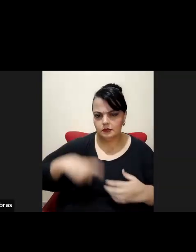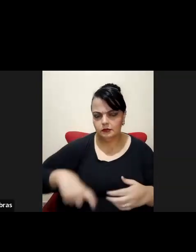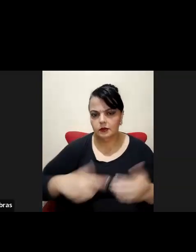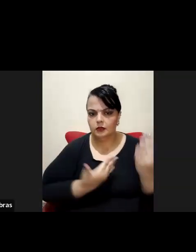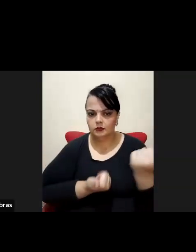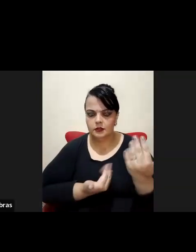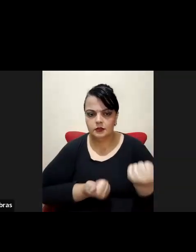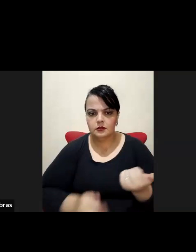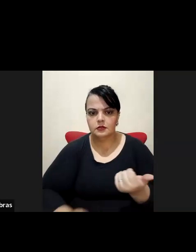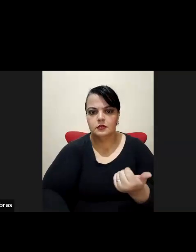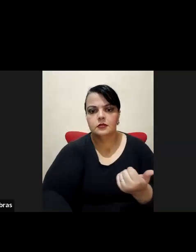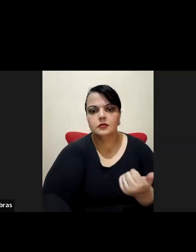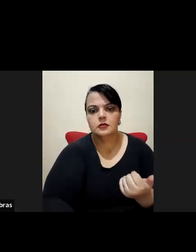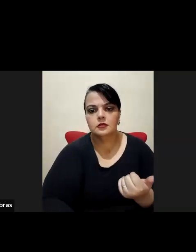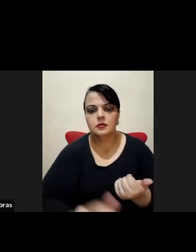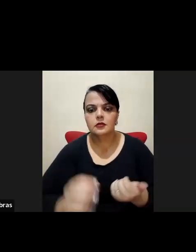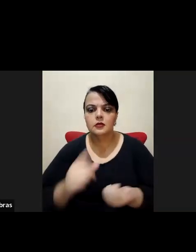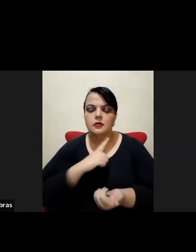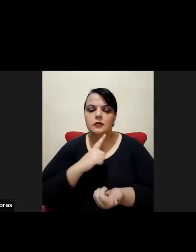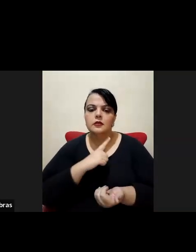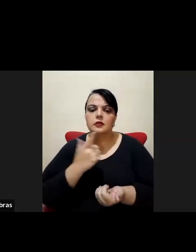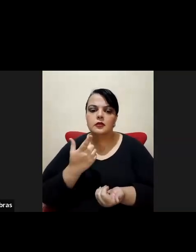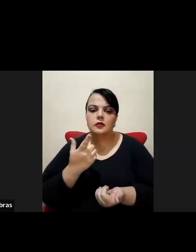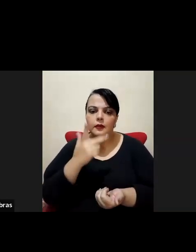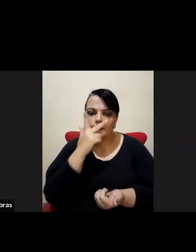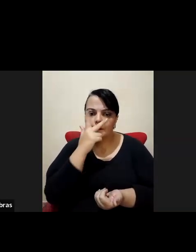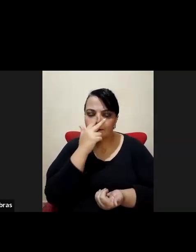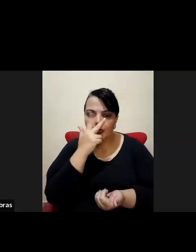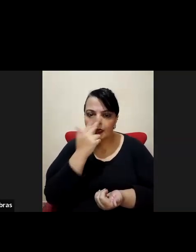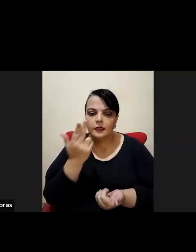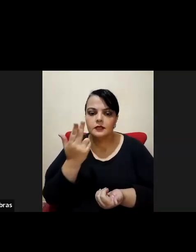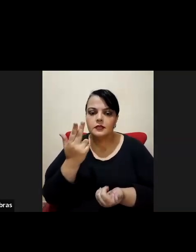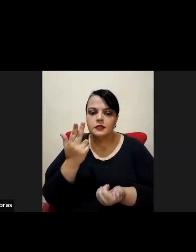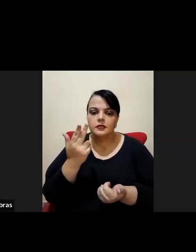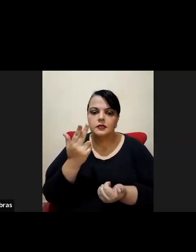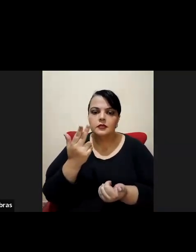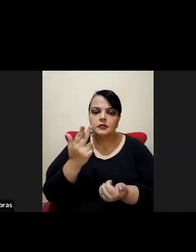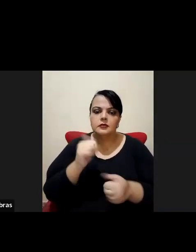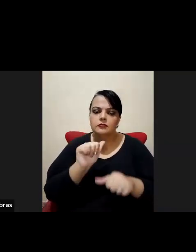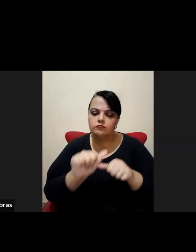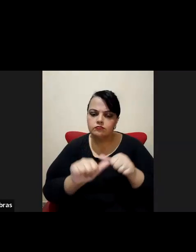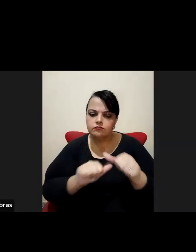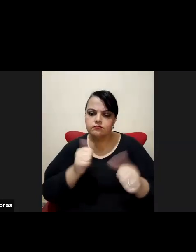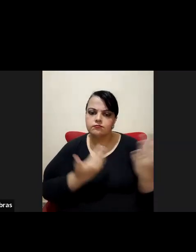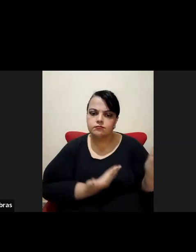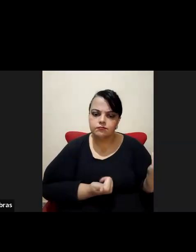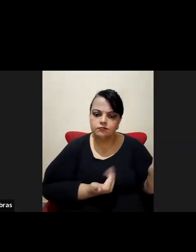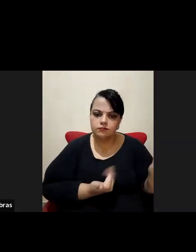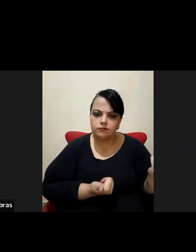lembrando para vocês, né, essa curiosidade contemporânea, que é essa expansão da adolescência, né? Essa adolescência que